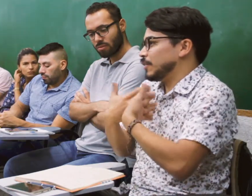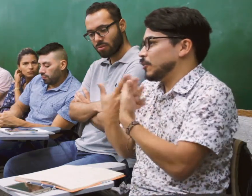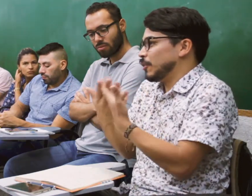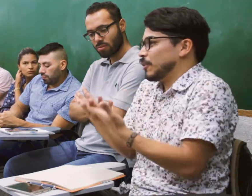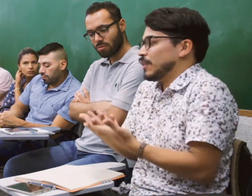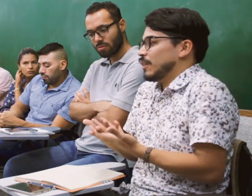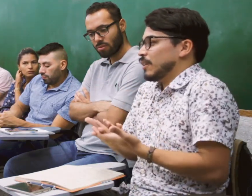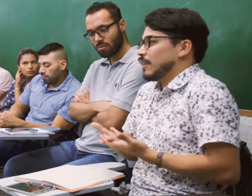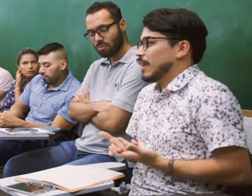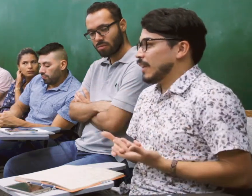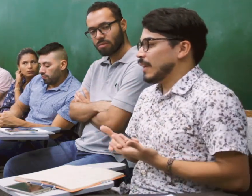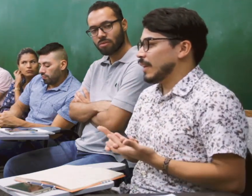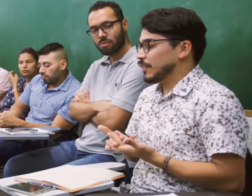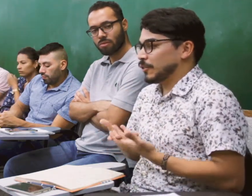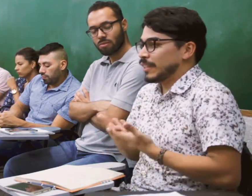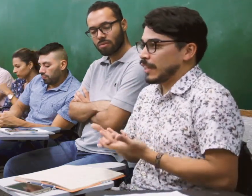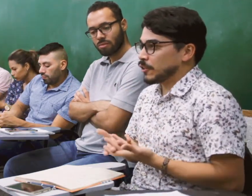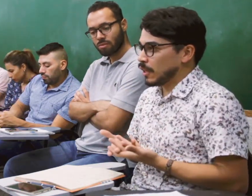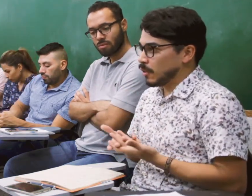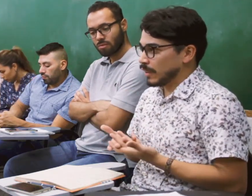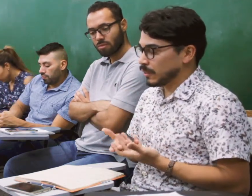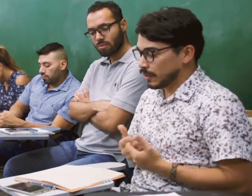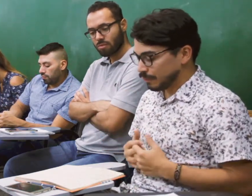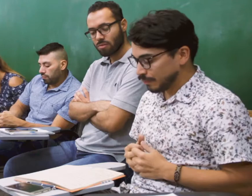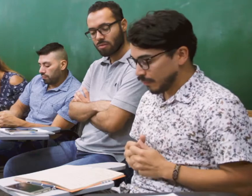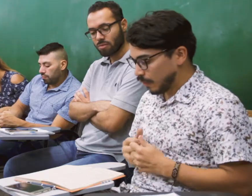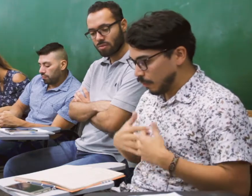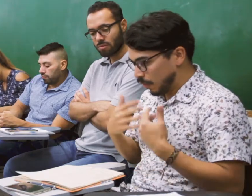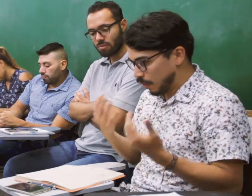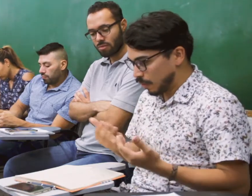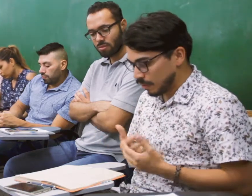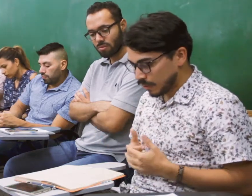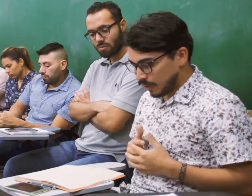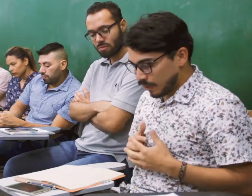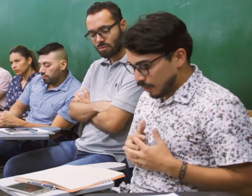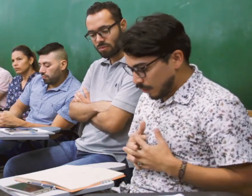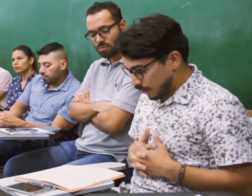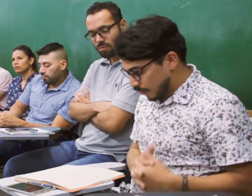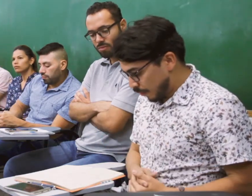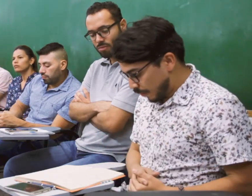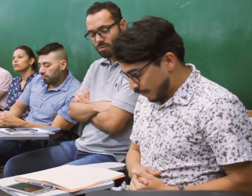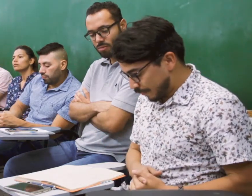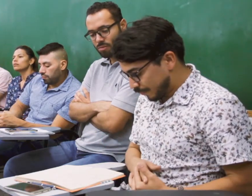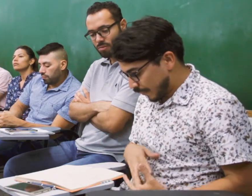el ejercicio del derecho a la educación, como lo